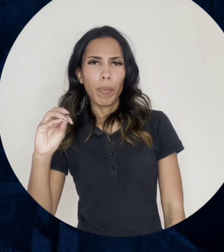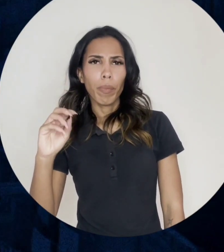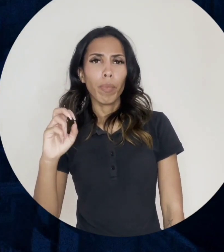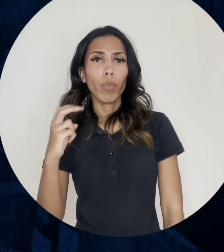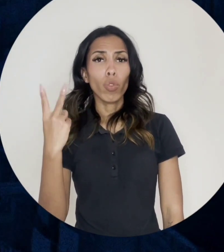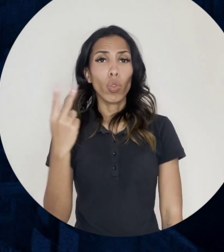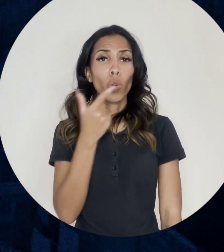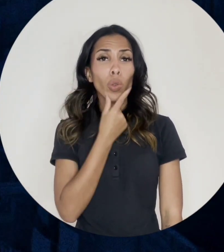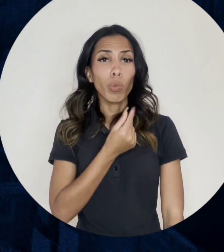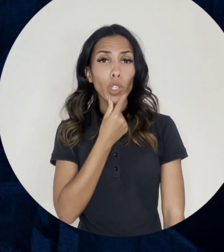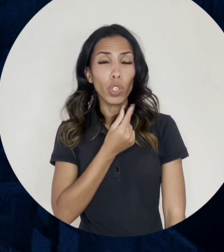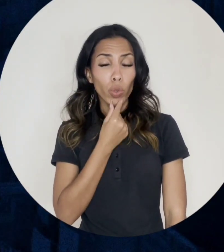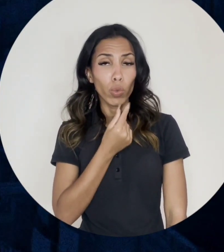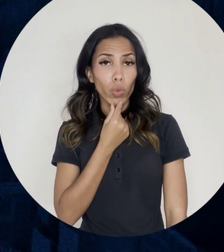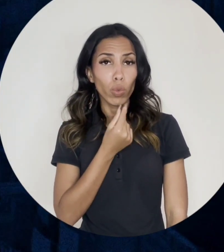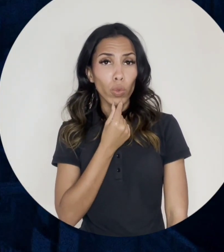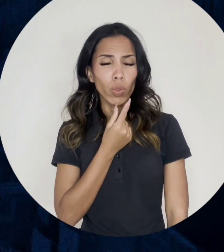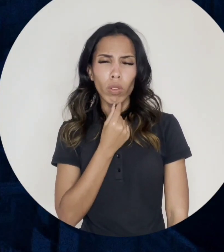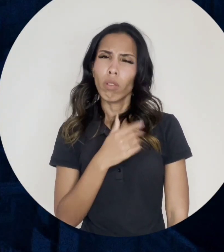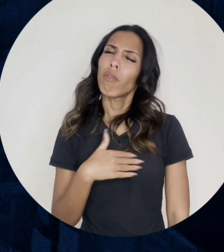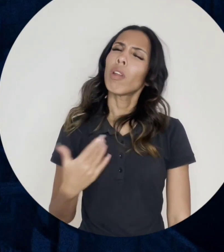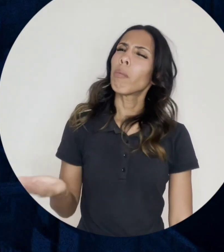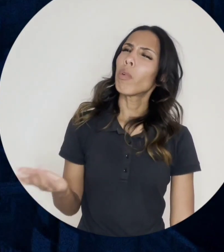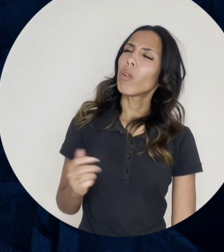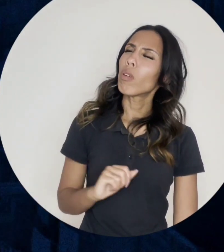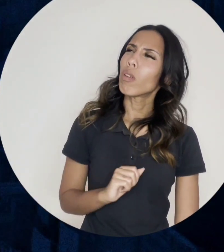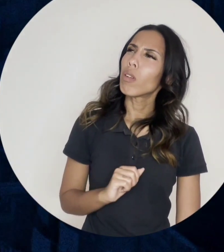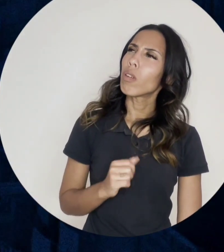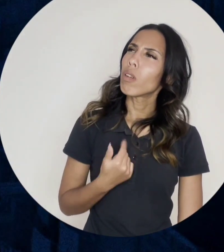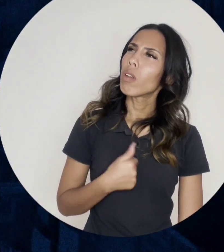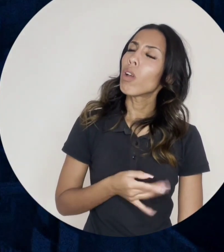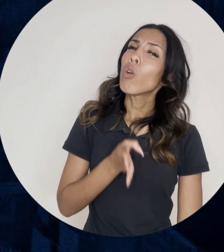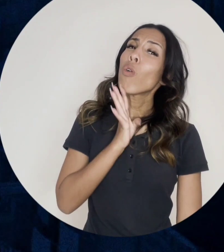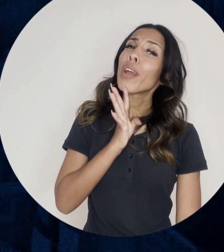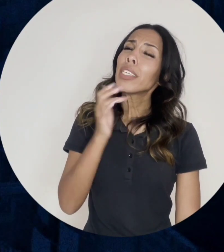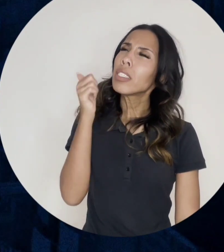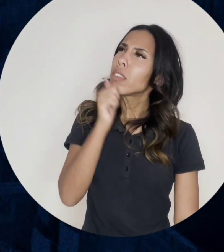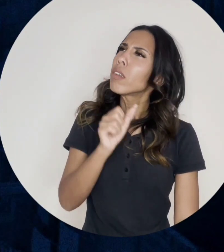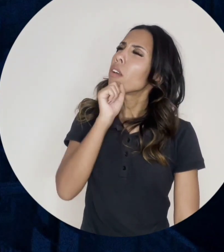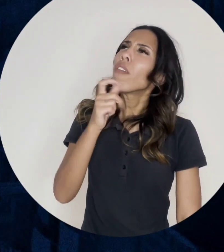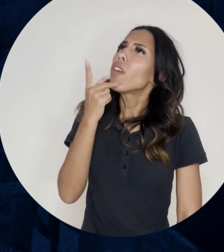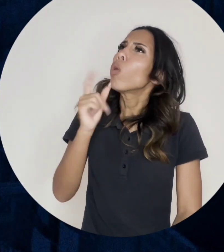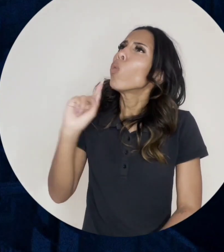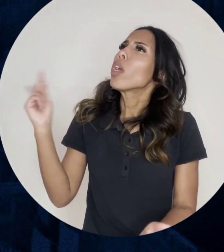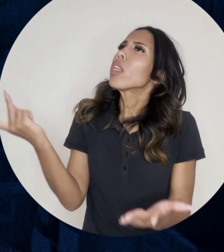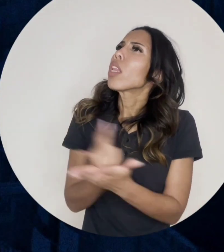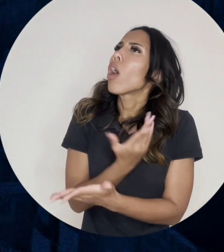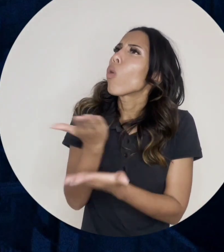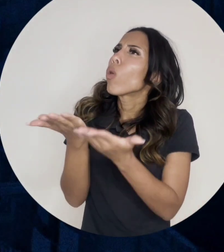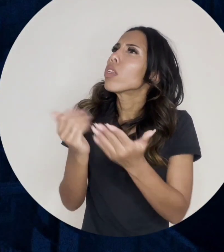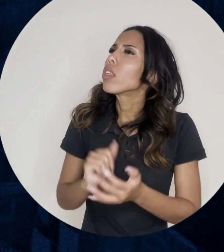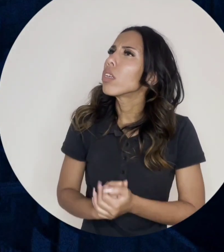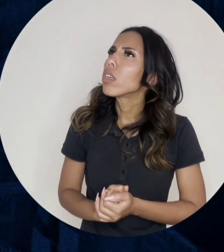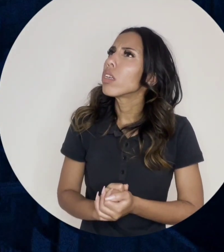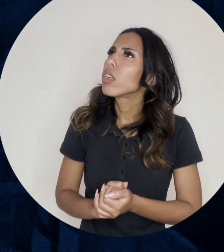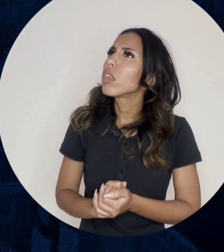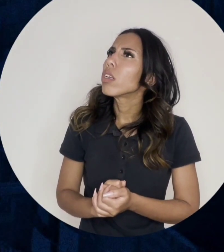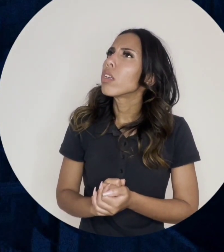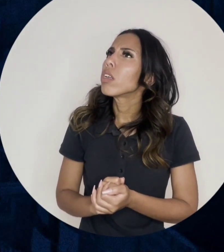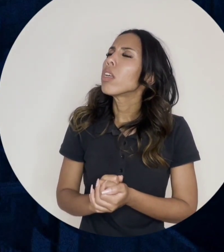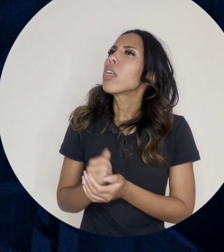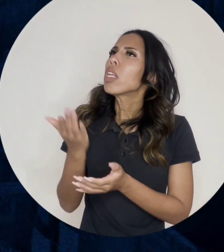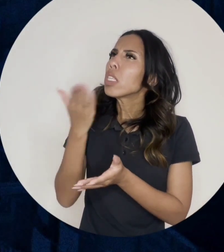dois garotos. Falei, poxa, e eu conheci a mãe. Eu falei, mas o que está acontecendo? Sei que o teu marido